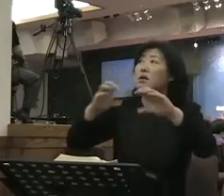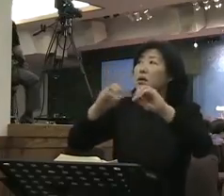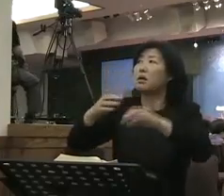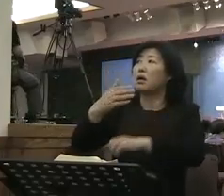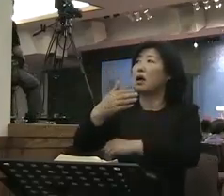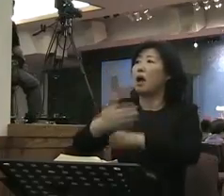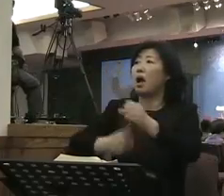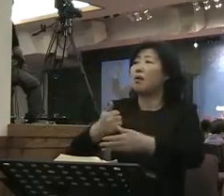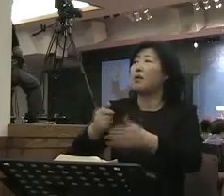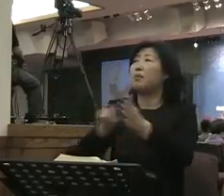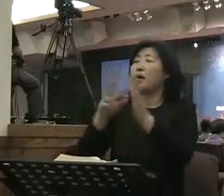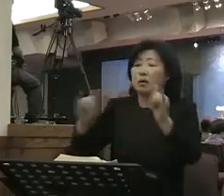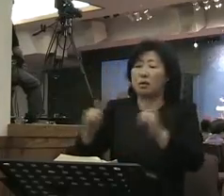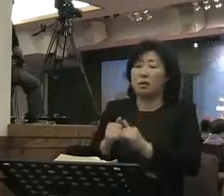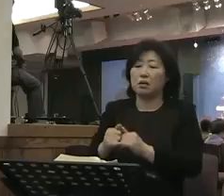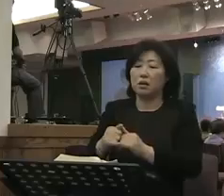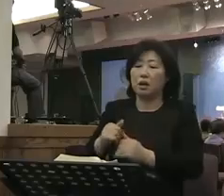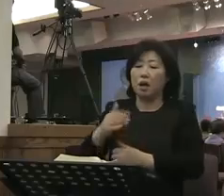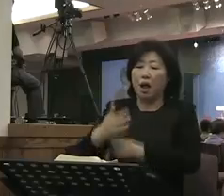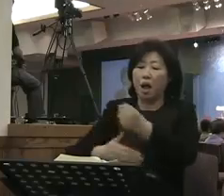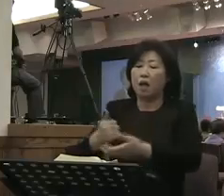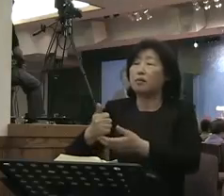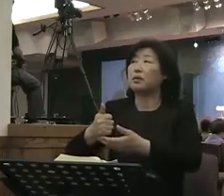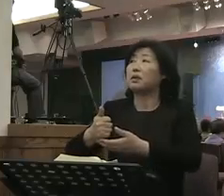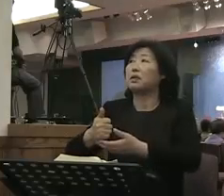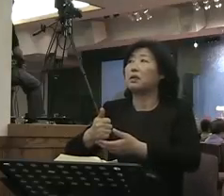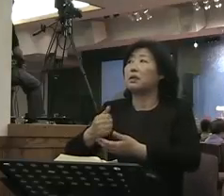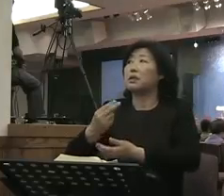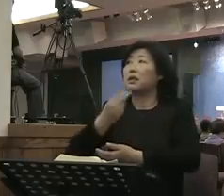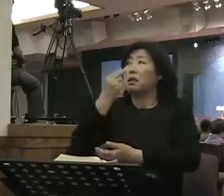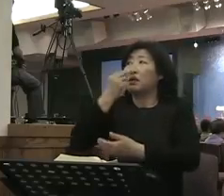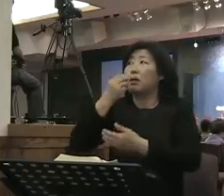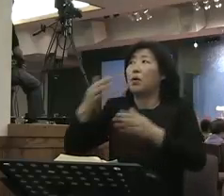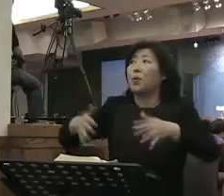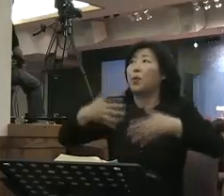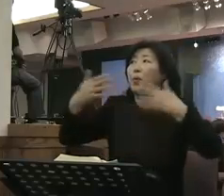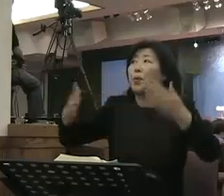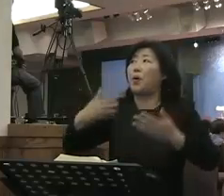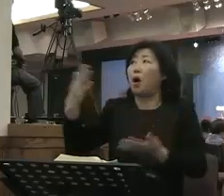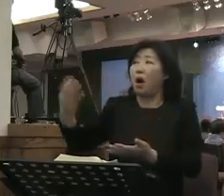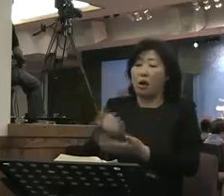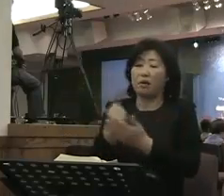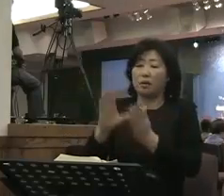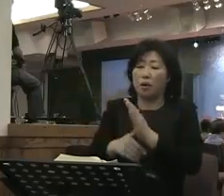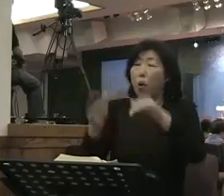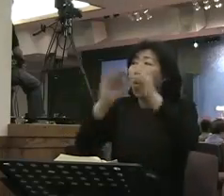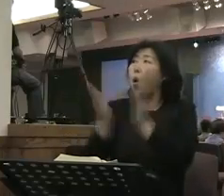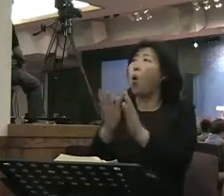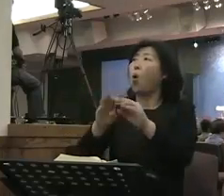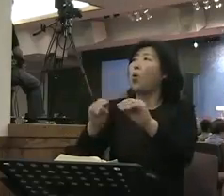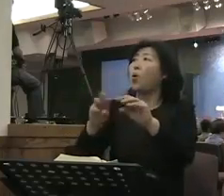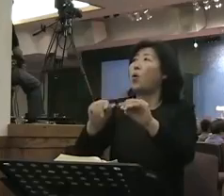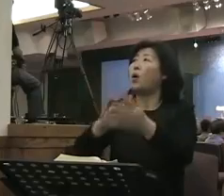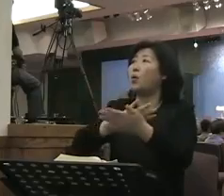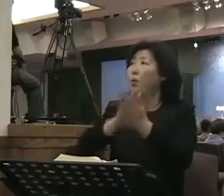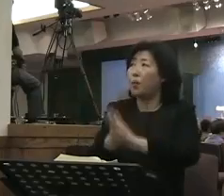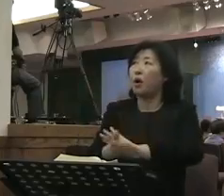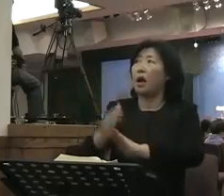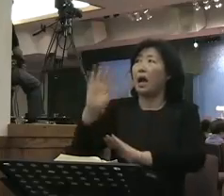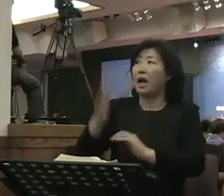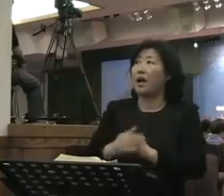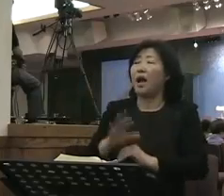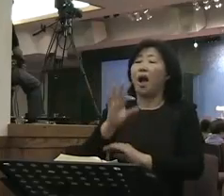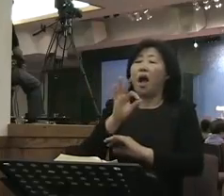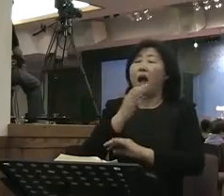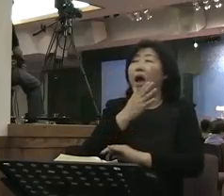하나님의 백성들이 하나님의 생기와 같은 바람을 받게 되었을 때 그 온 땅은 변화되게 된다는 것입니다.